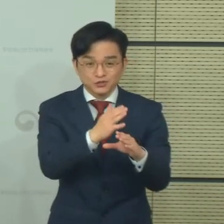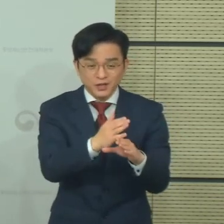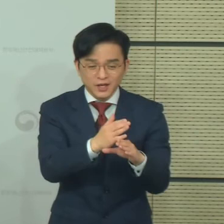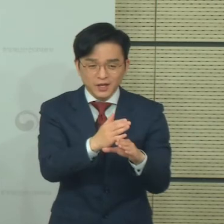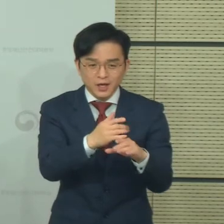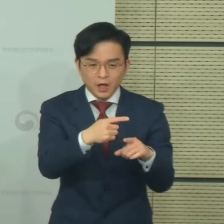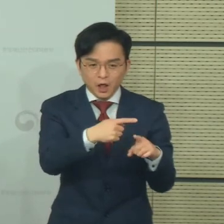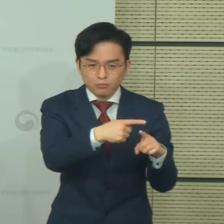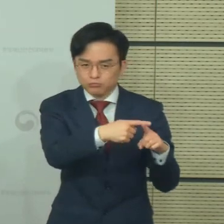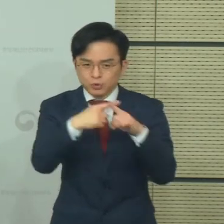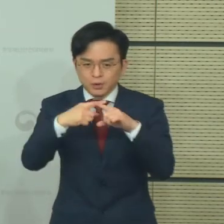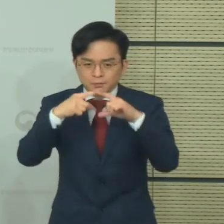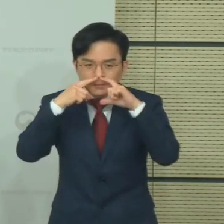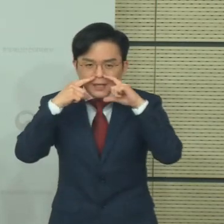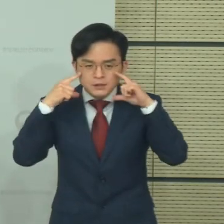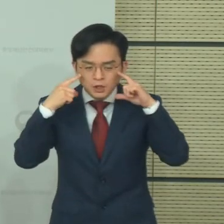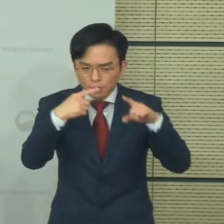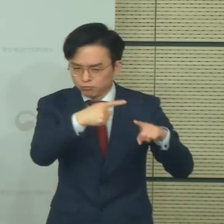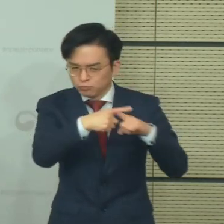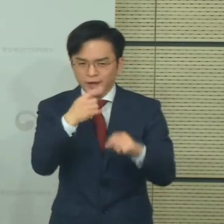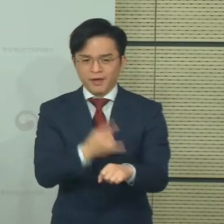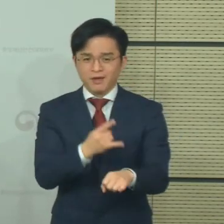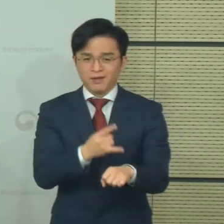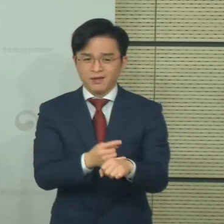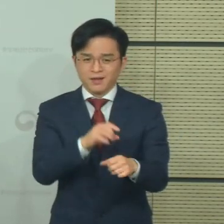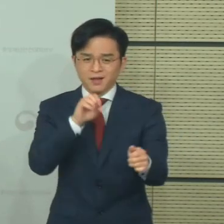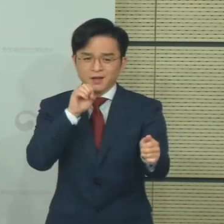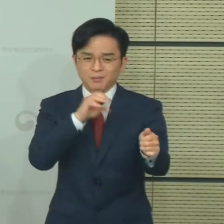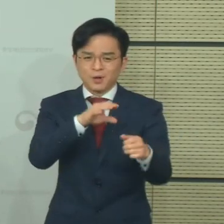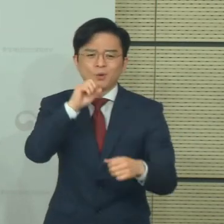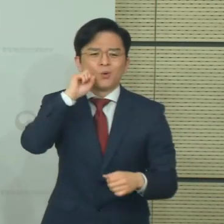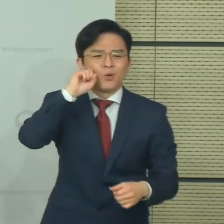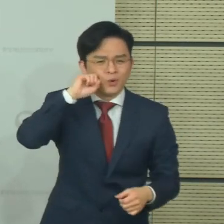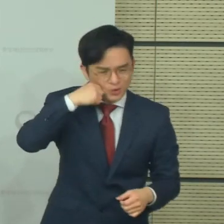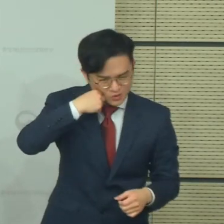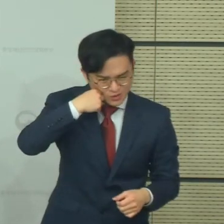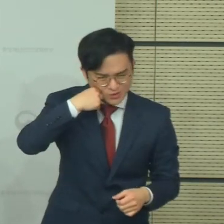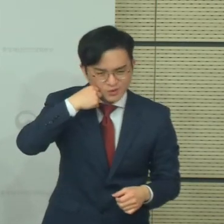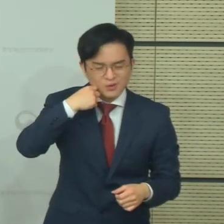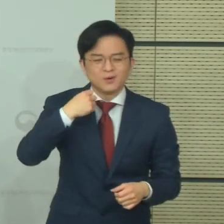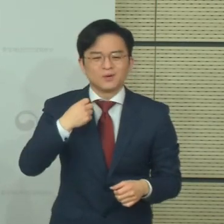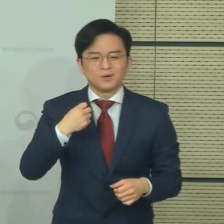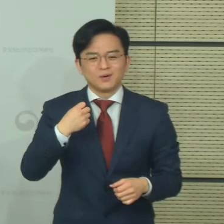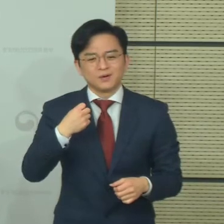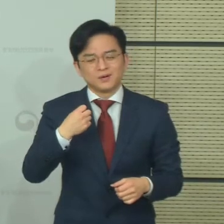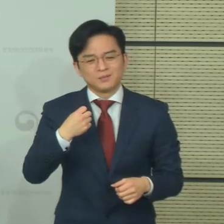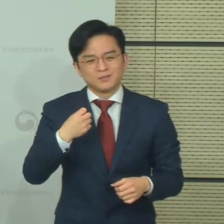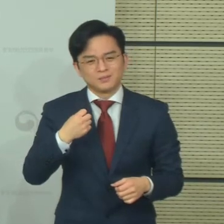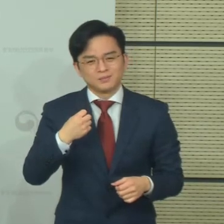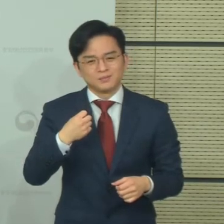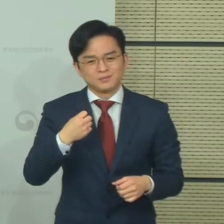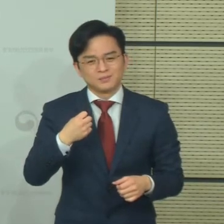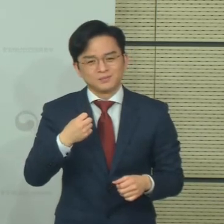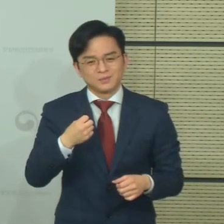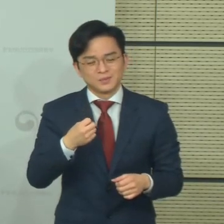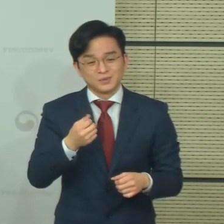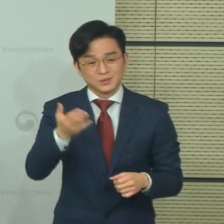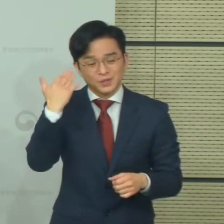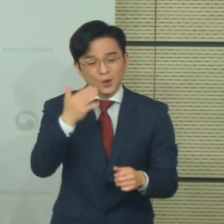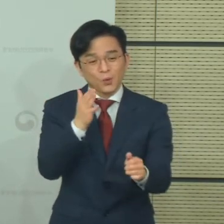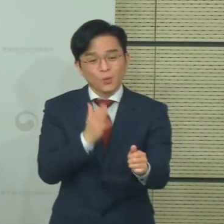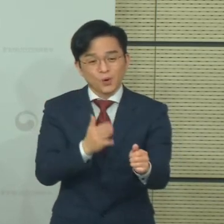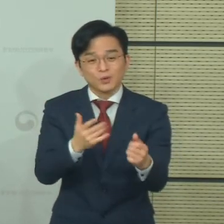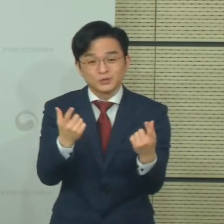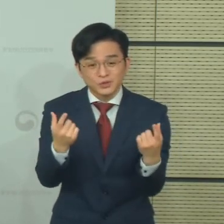있고 아주 특수한 환경에서는 어떤 마스크를 이제 써야 되지만은 그렇지 않은 경우에는 저희가 권고 수준에서